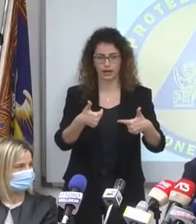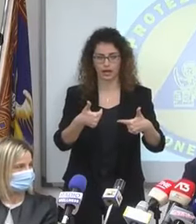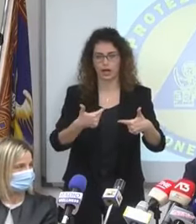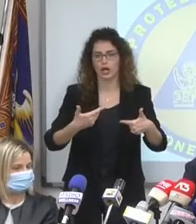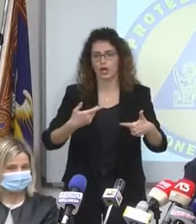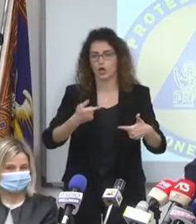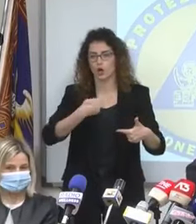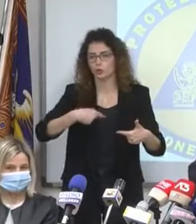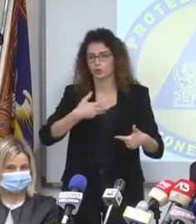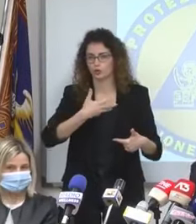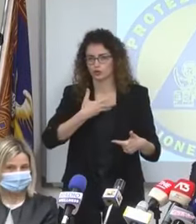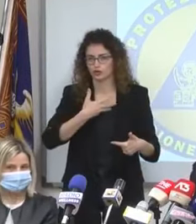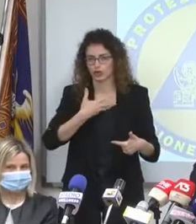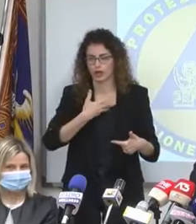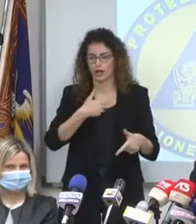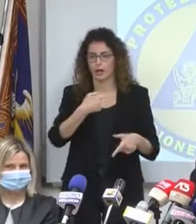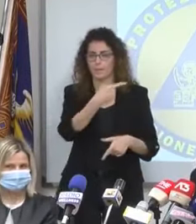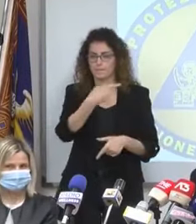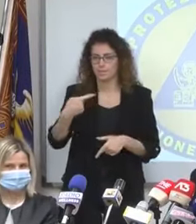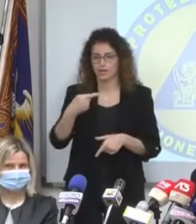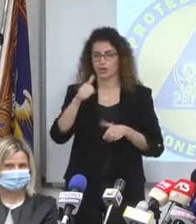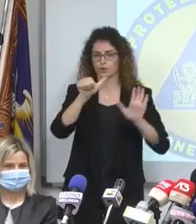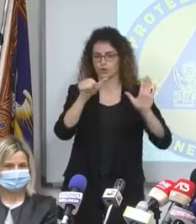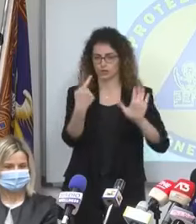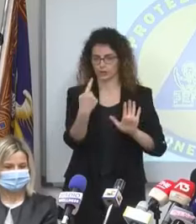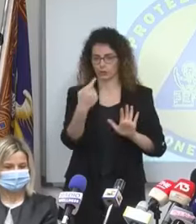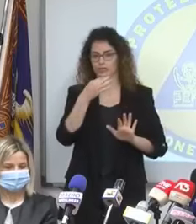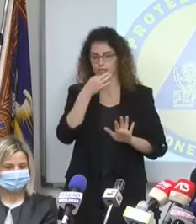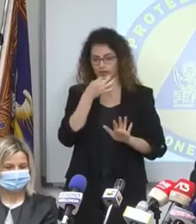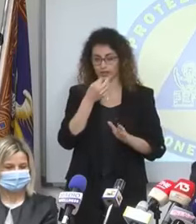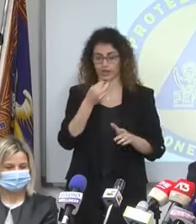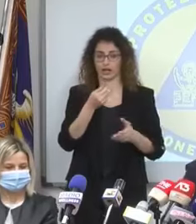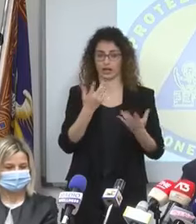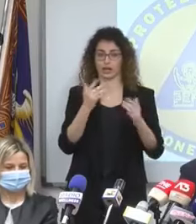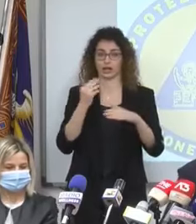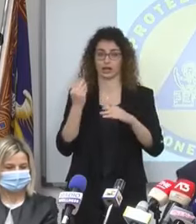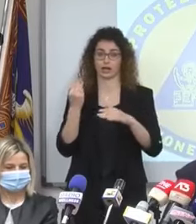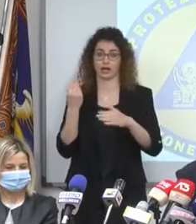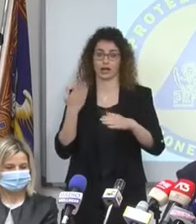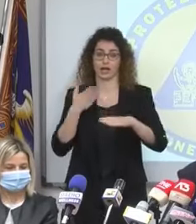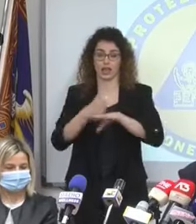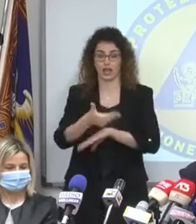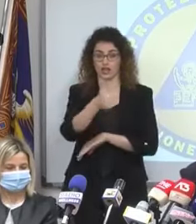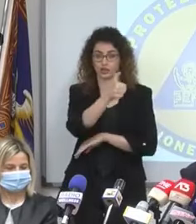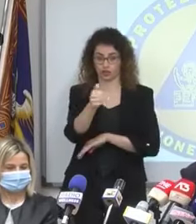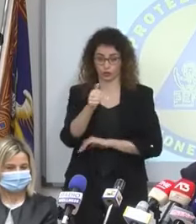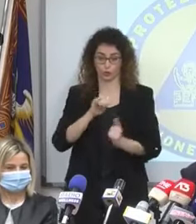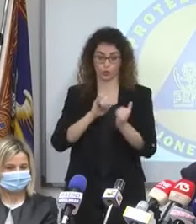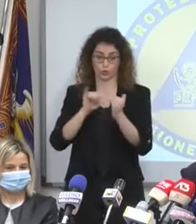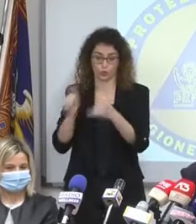noi ce l'abbiamo, nel senso che meno 61 vuol dire che sono entrati in 100, saranno usciti in